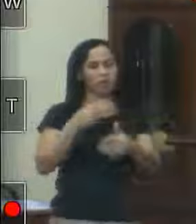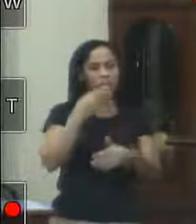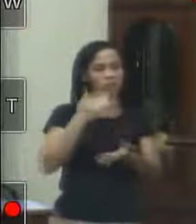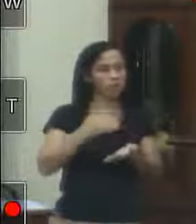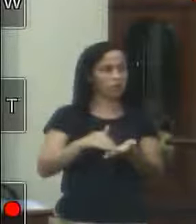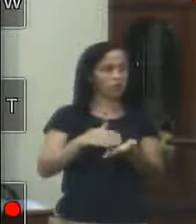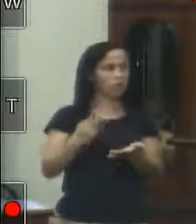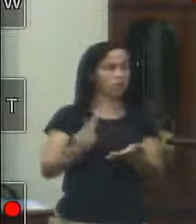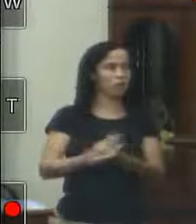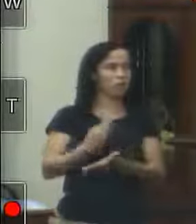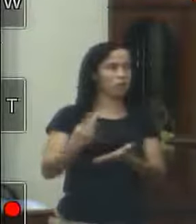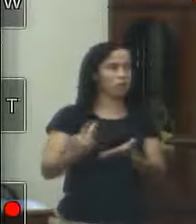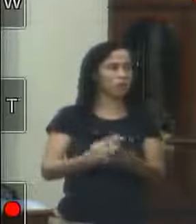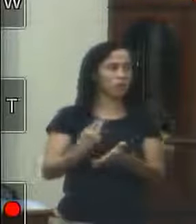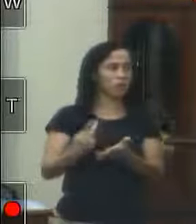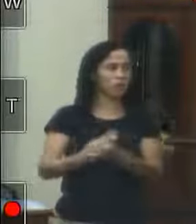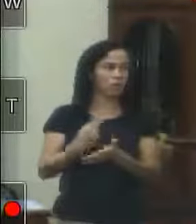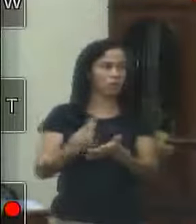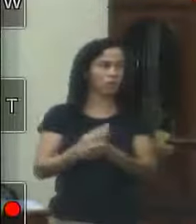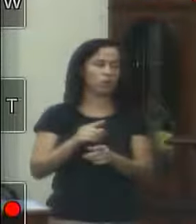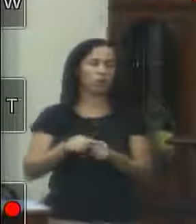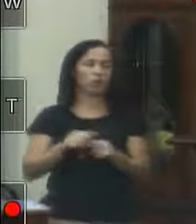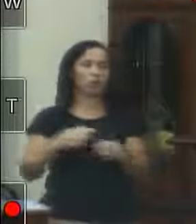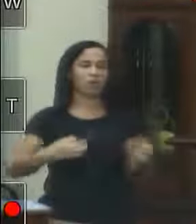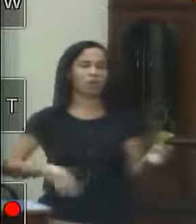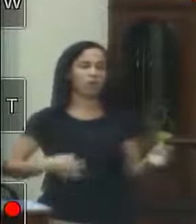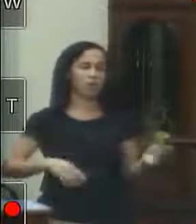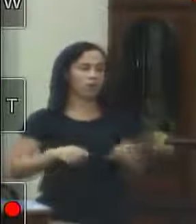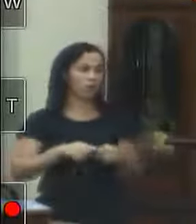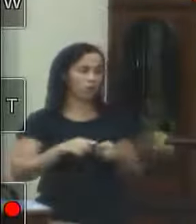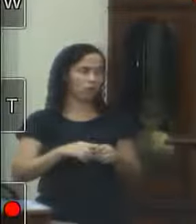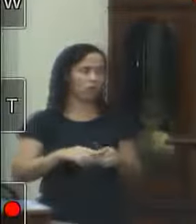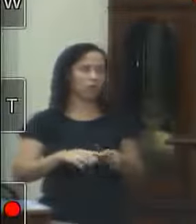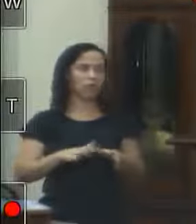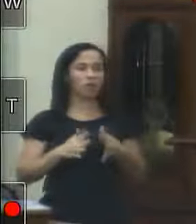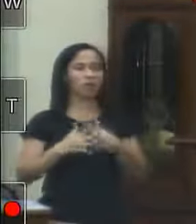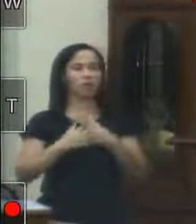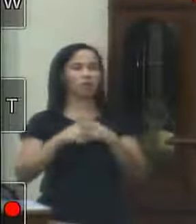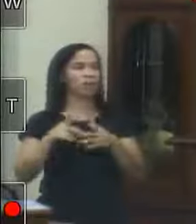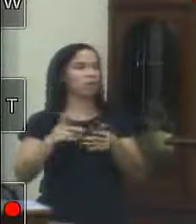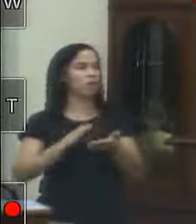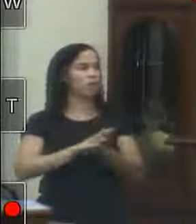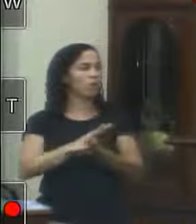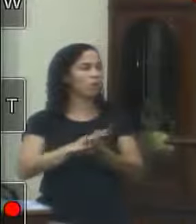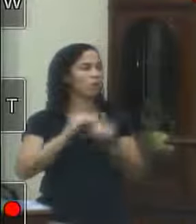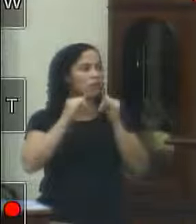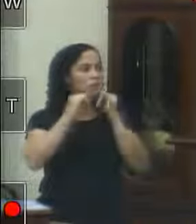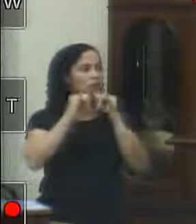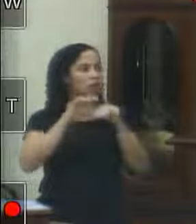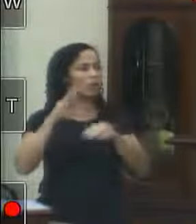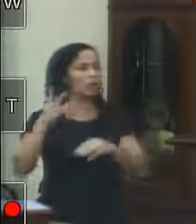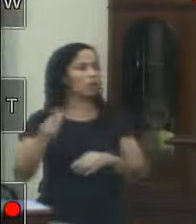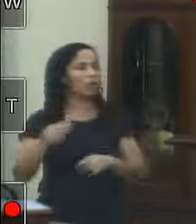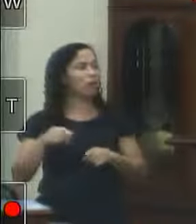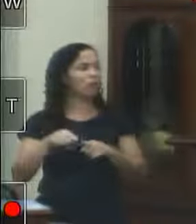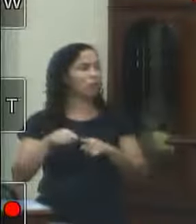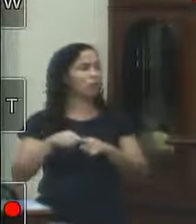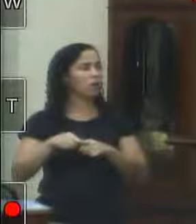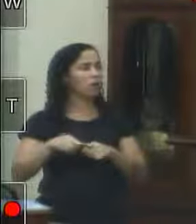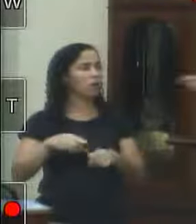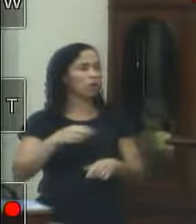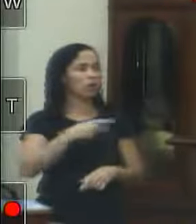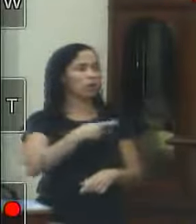está errado, não vamos para a conservatória, não vamos nada, porque não foi nada programado. E avisei a todos, inclusive o